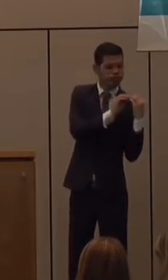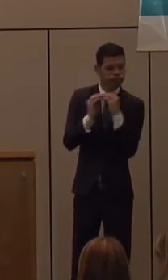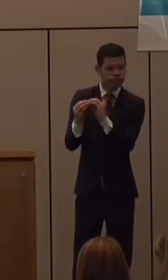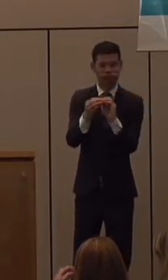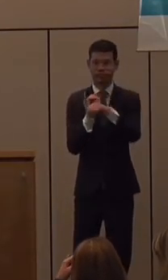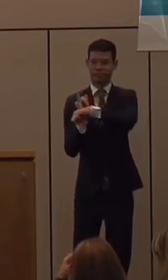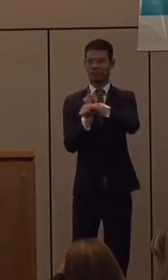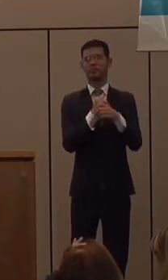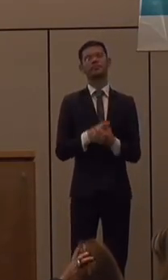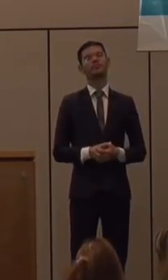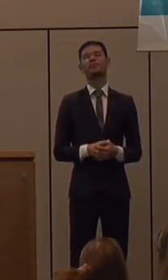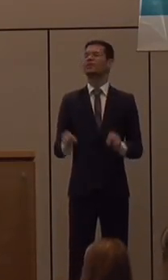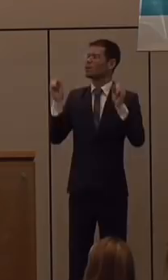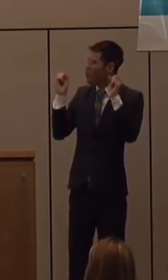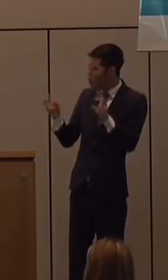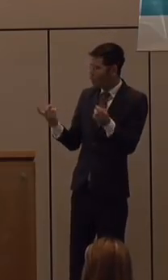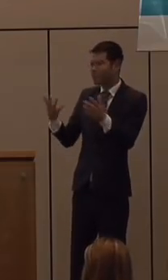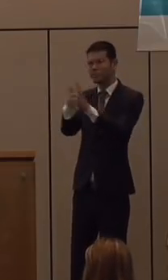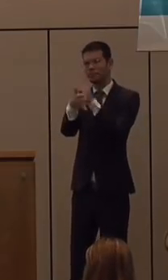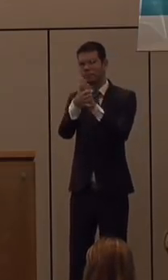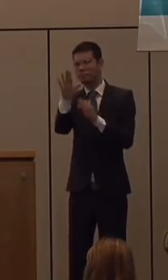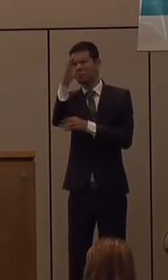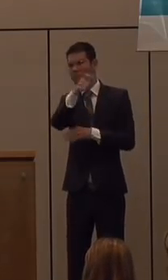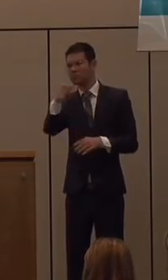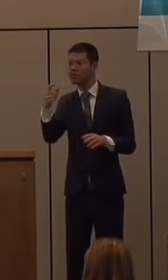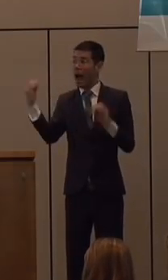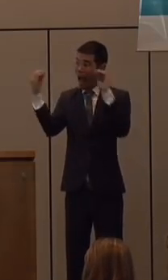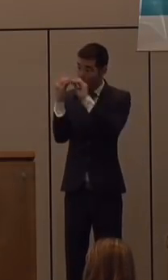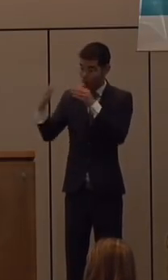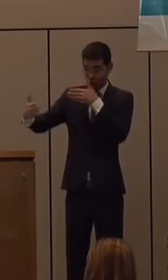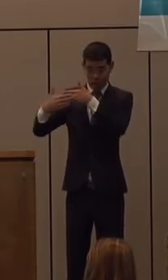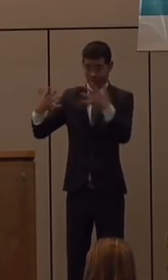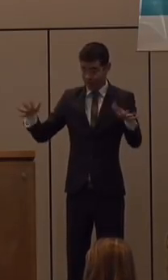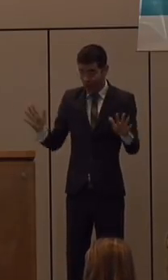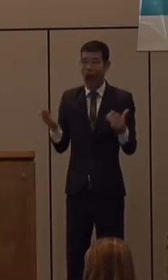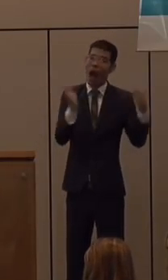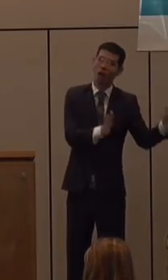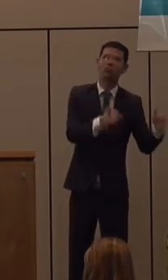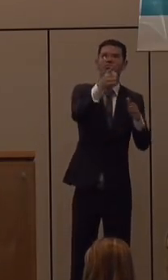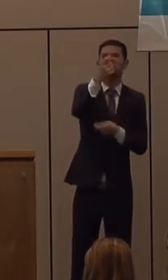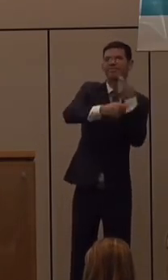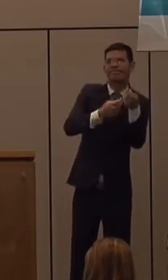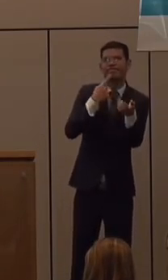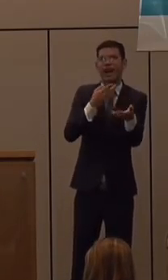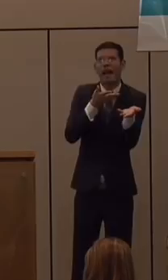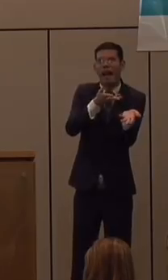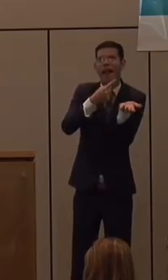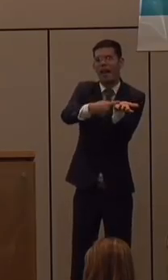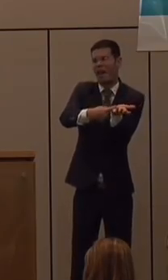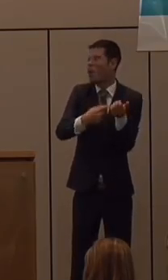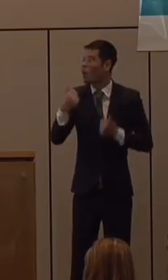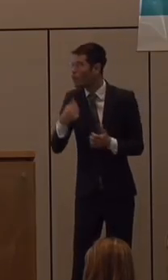colombianos este año que acuerdo cerramos y que estamos negociando que otros acuerdos estamos negociando este